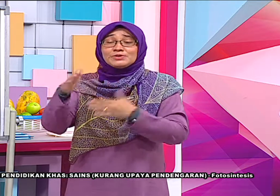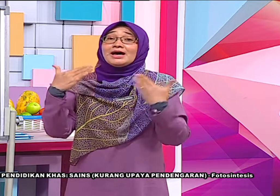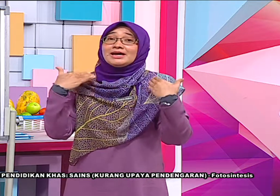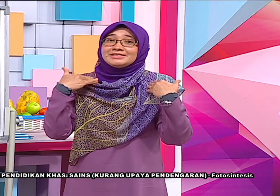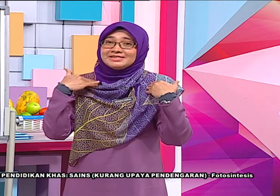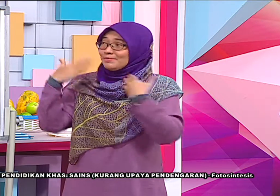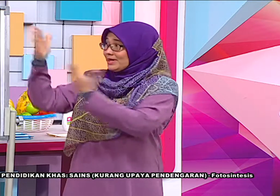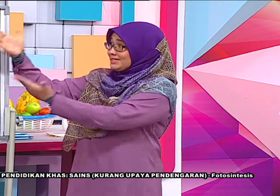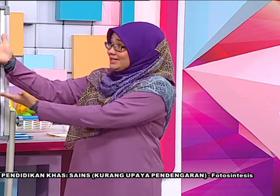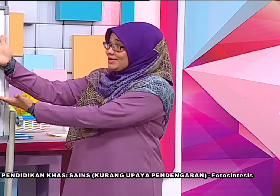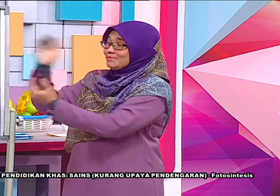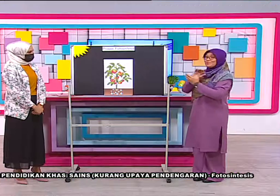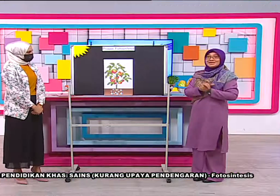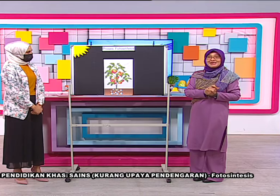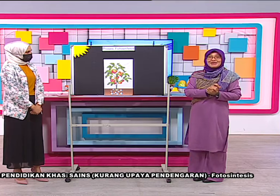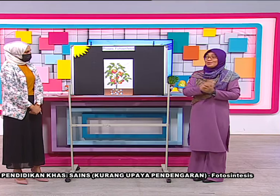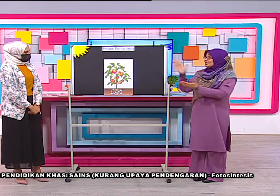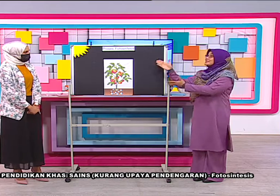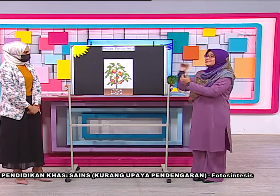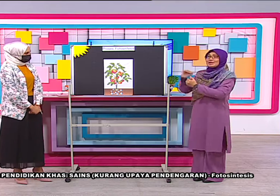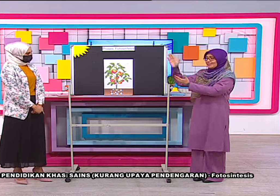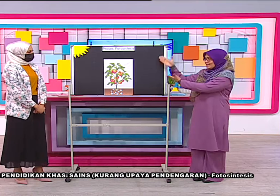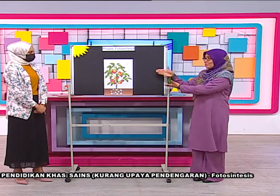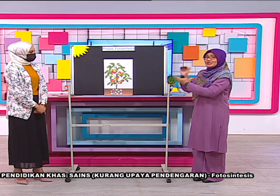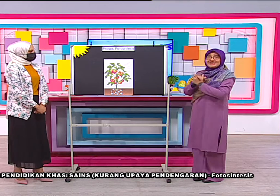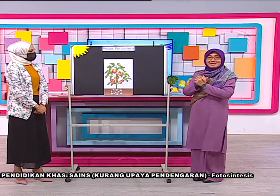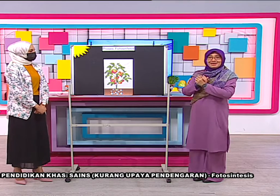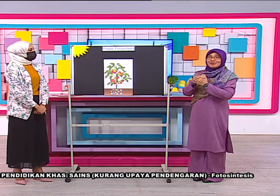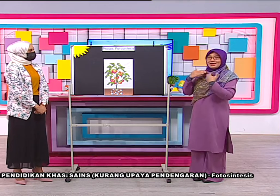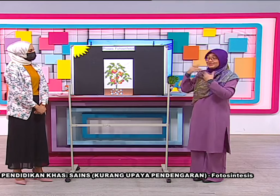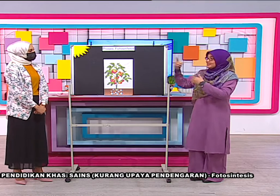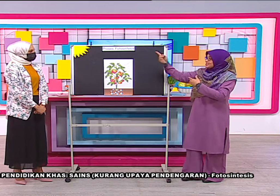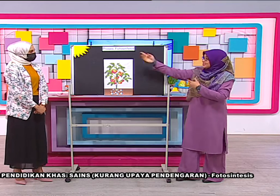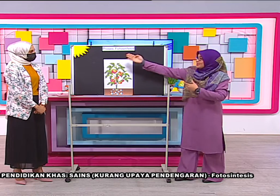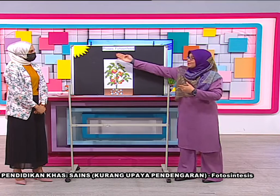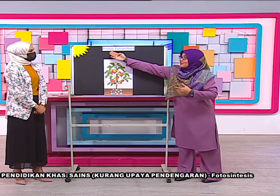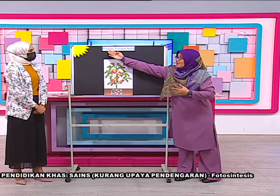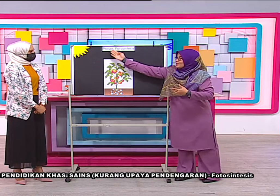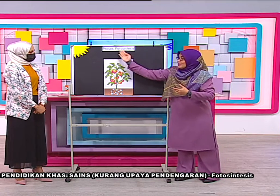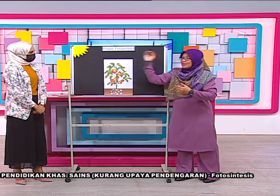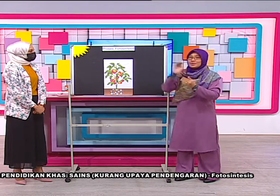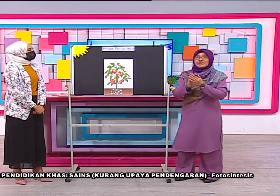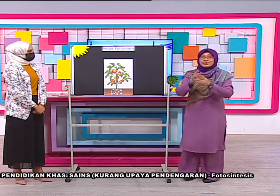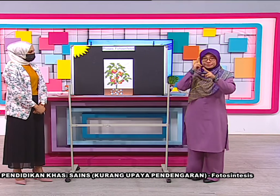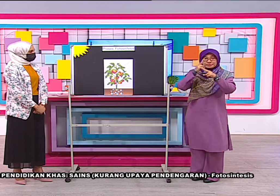sudah ada pada papan-papan hitam inilah Paddle about ini Oke ada di sini like Oke